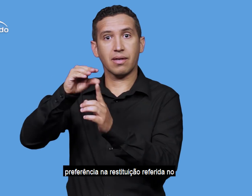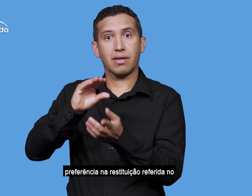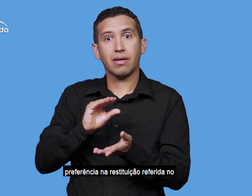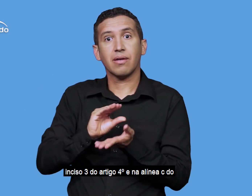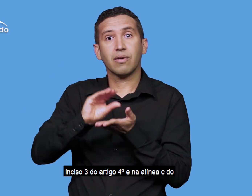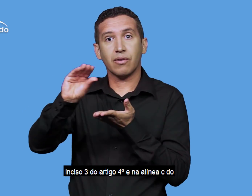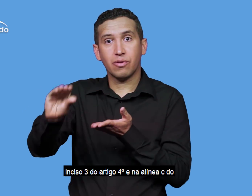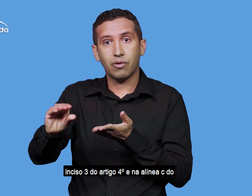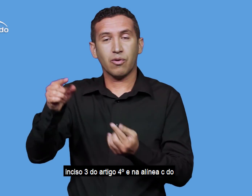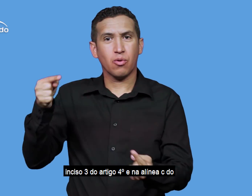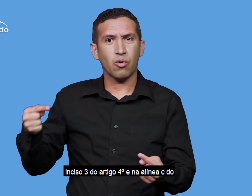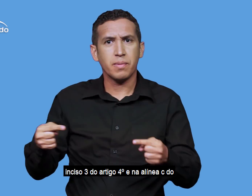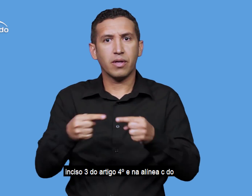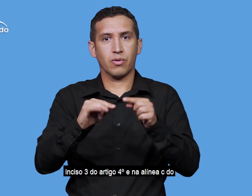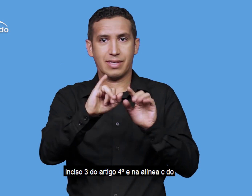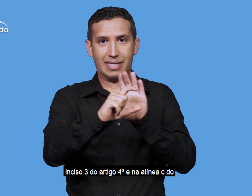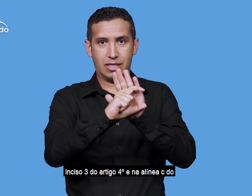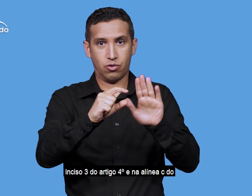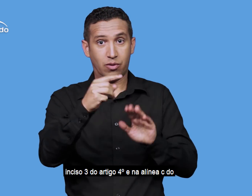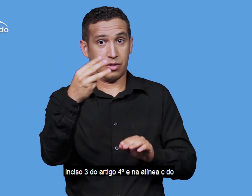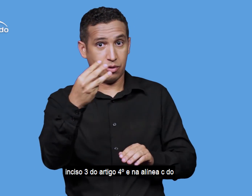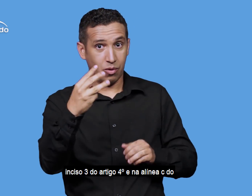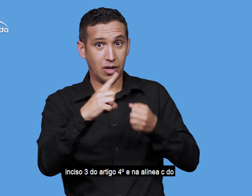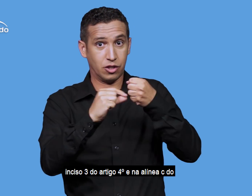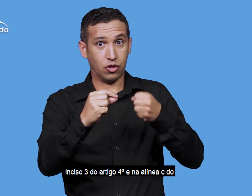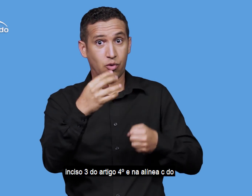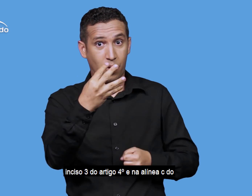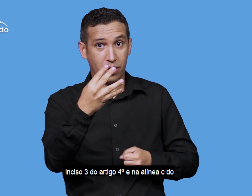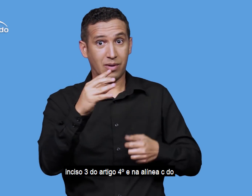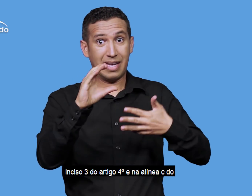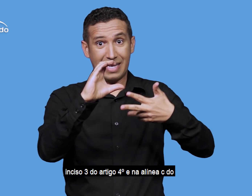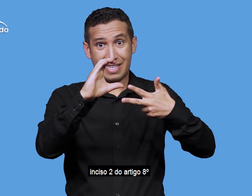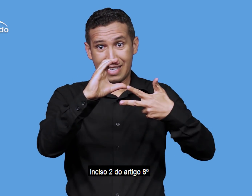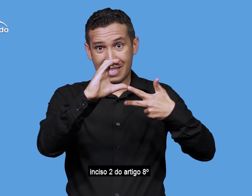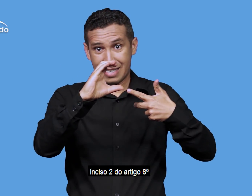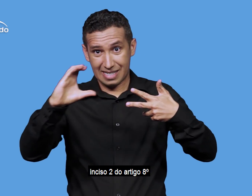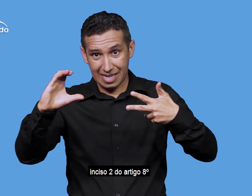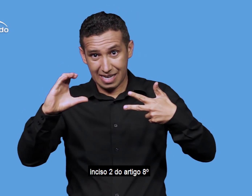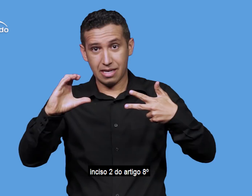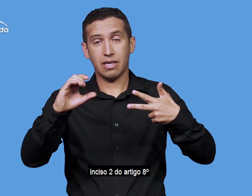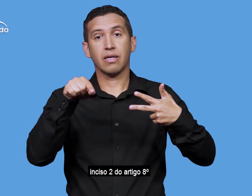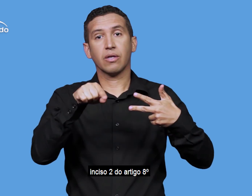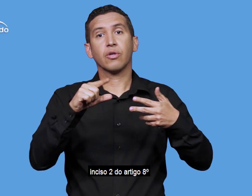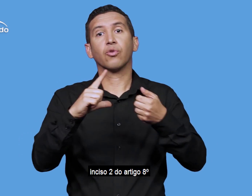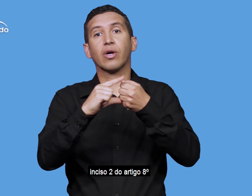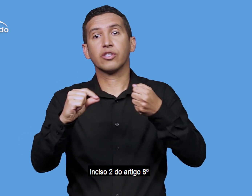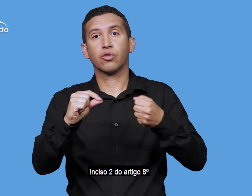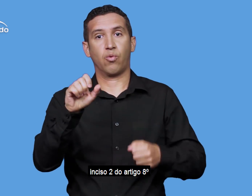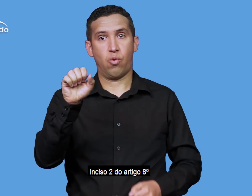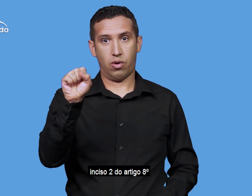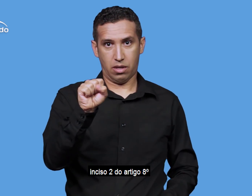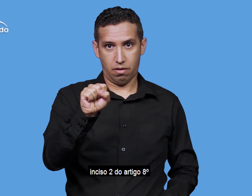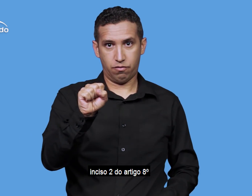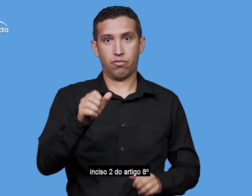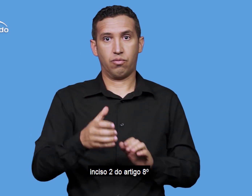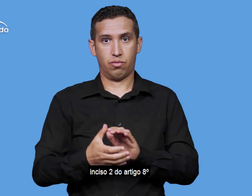no inciso 3 do artigo 4º e na alínea c do inciso 2 do artigo 8º do